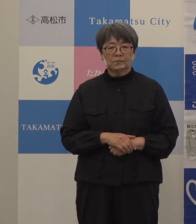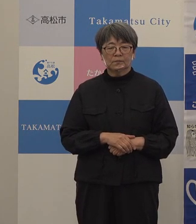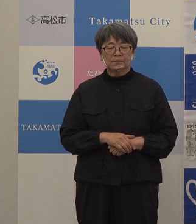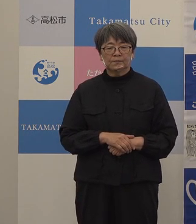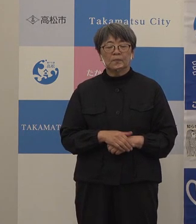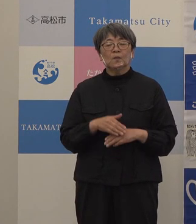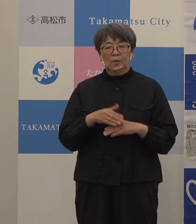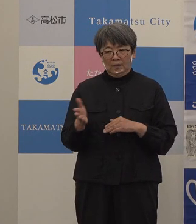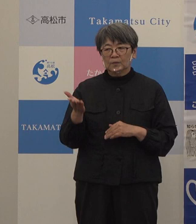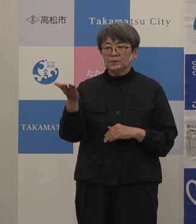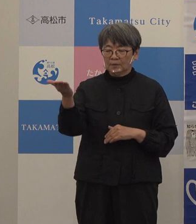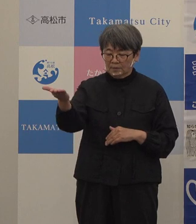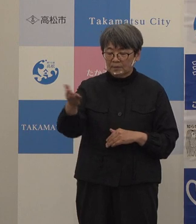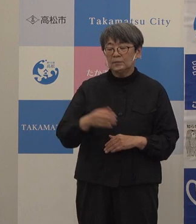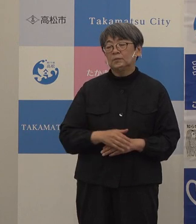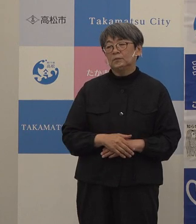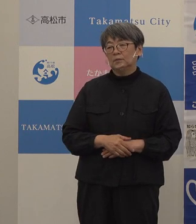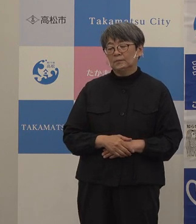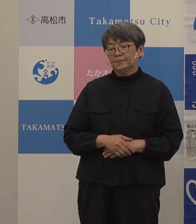はい、他にありませんか。